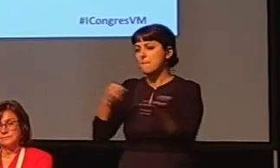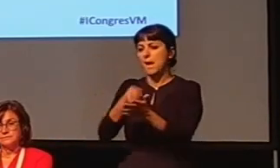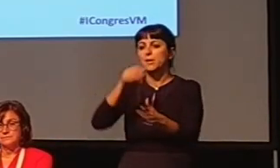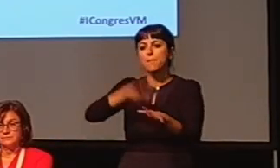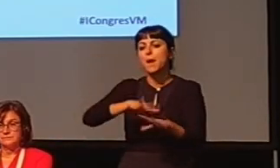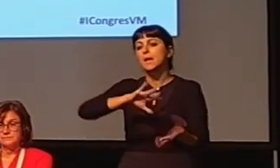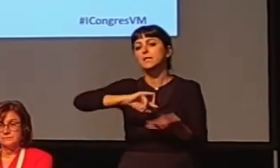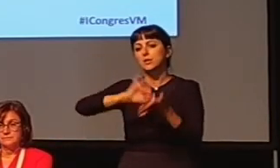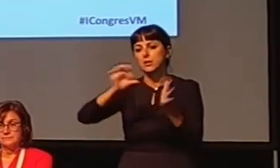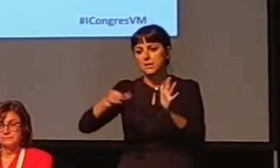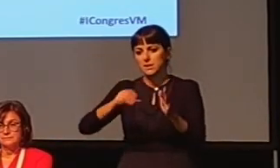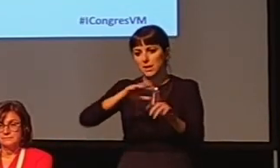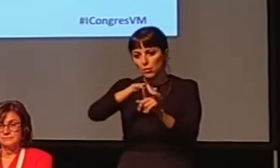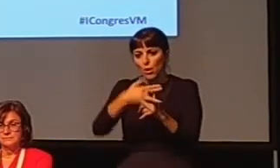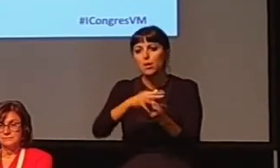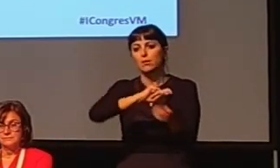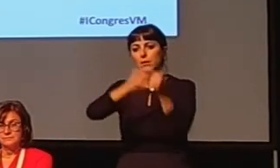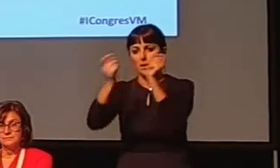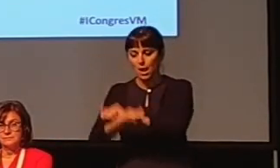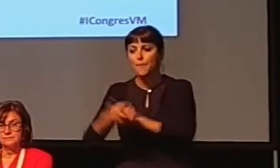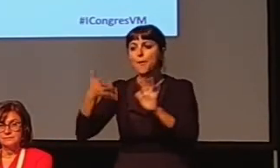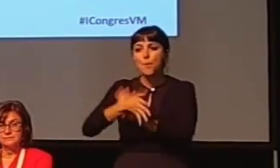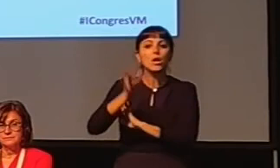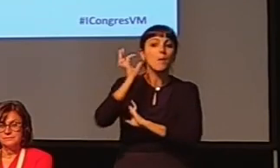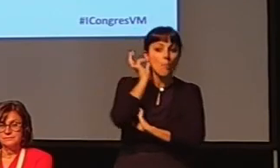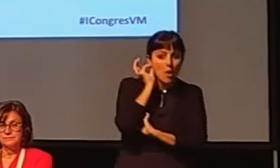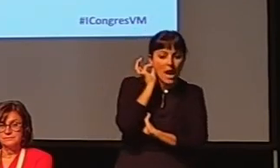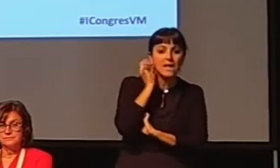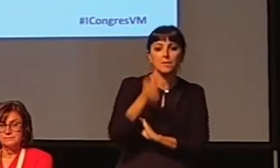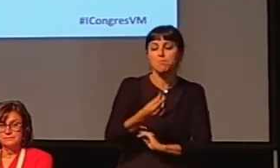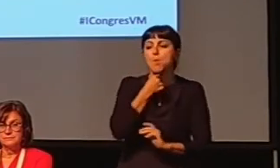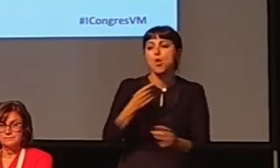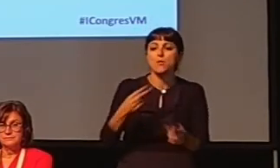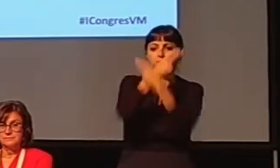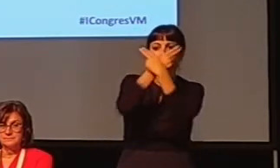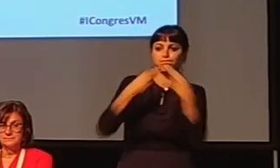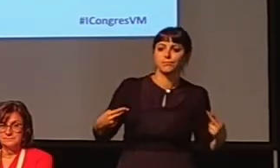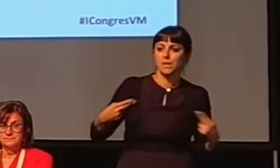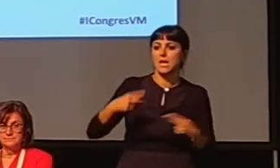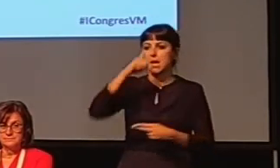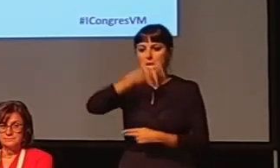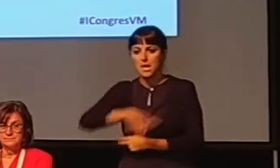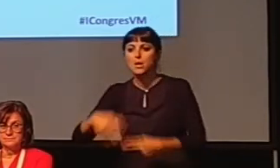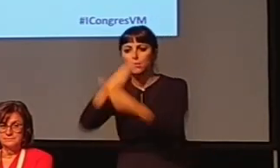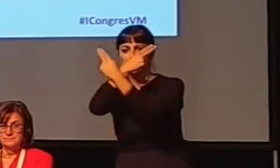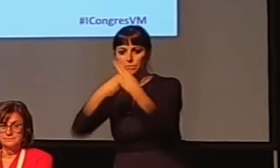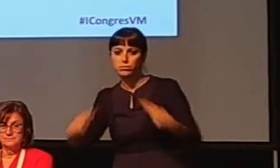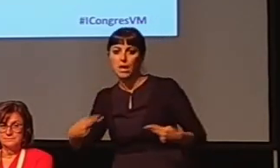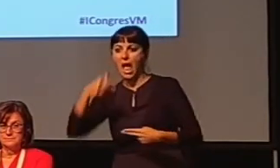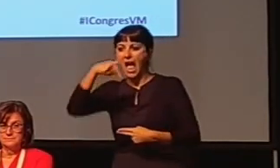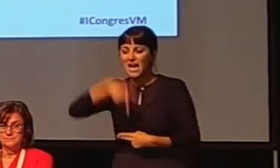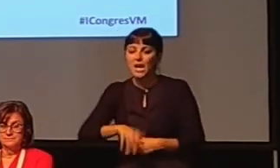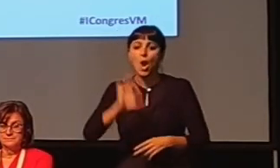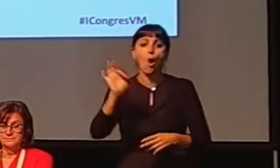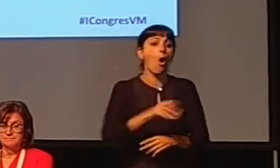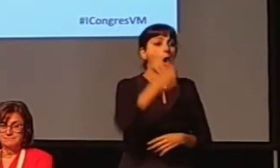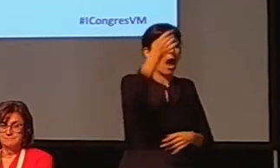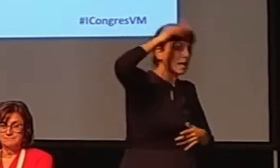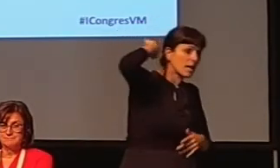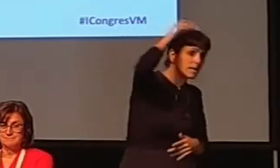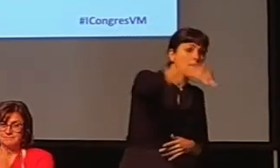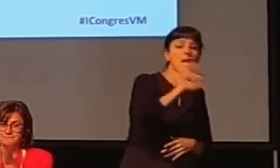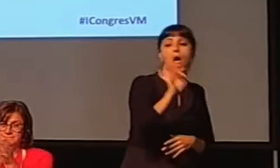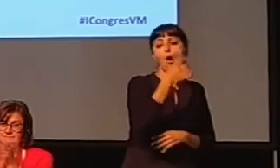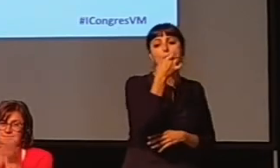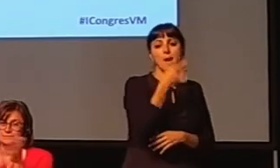su sitio, porque las mujeres y los niños no tenemos voz en este mundo, bueno, ni en España, ni en Argentina, ni en Brasil, en ningún sitio. Muchas gracias